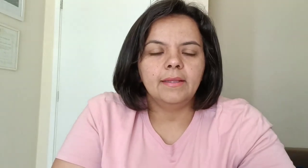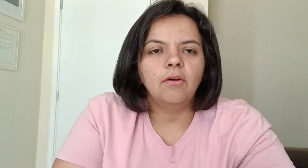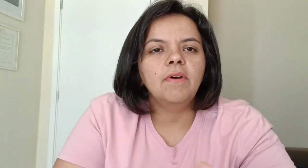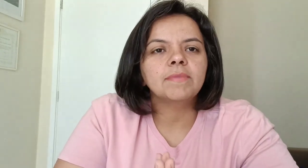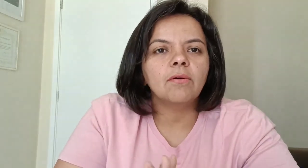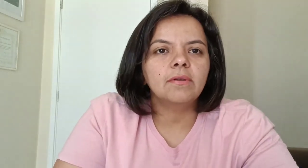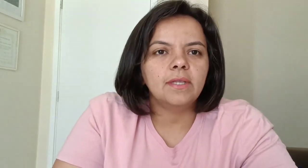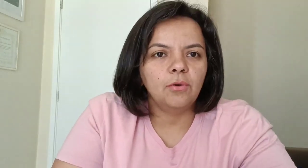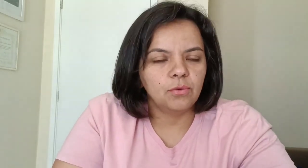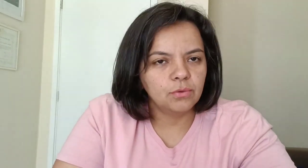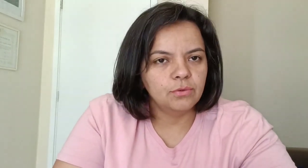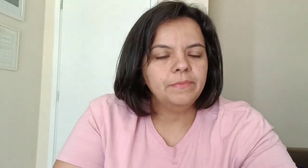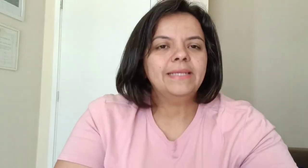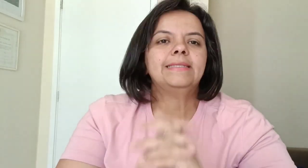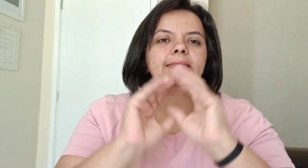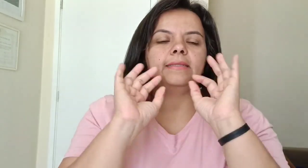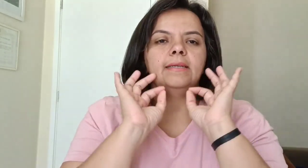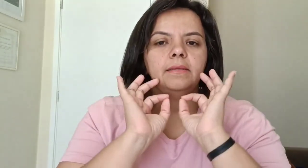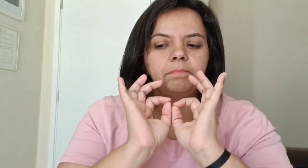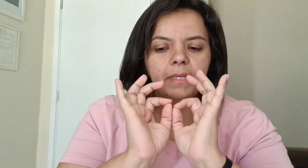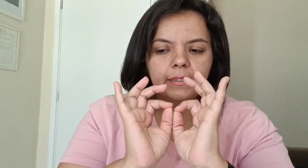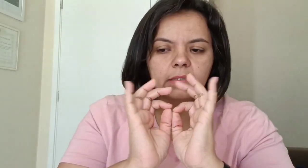Então, vamos ao conteúdo simples,